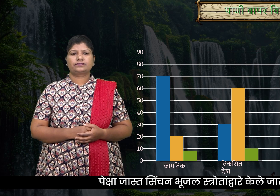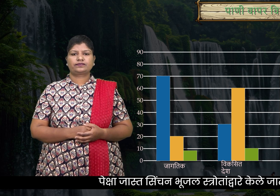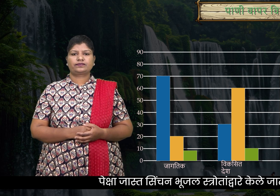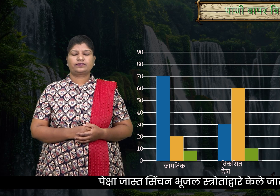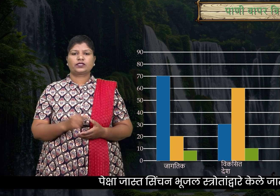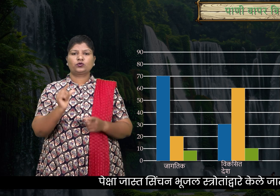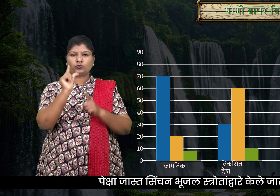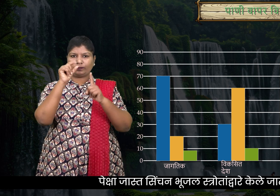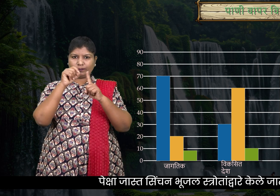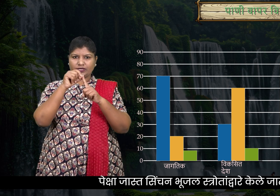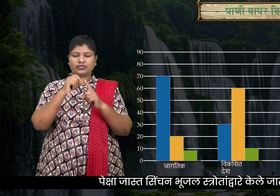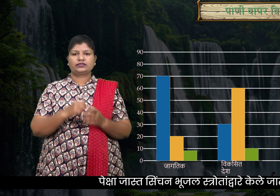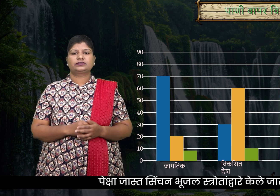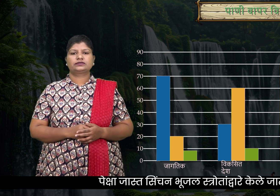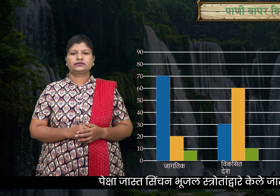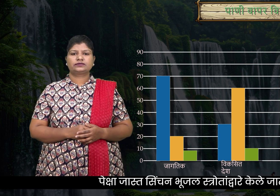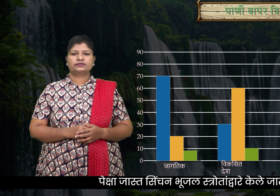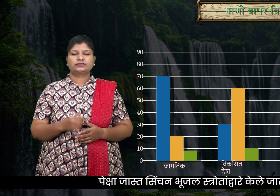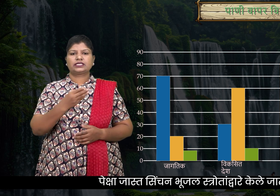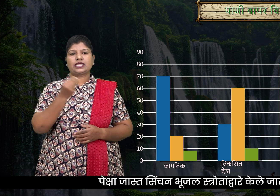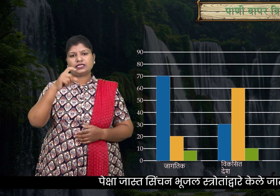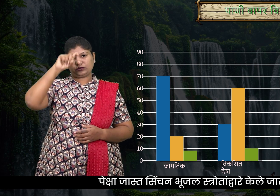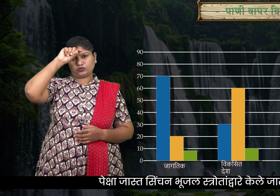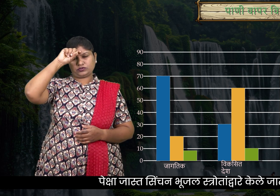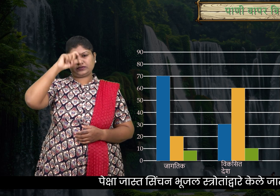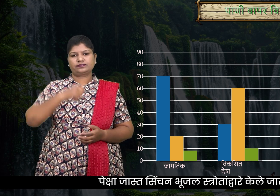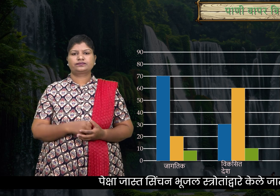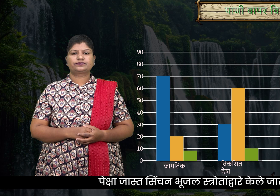भूजल स्रोतांद्वारे केले जातात.